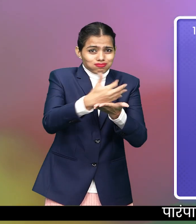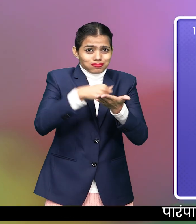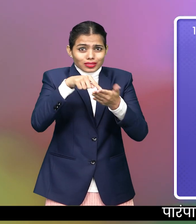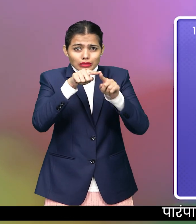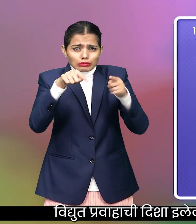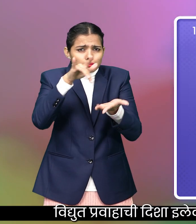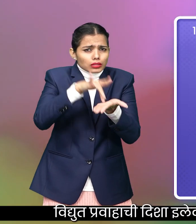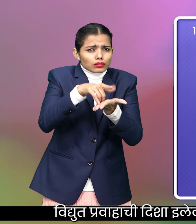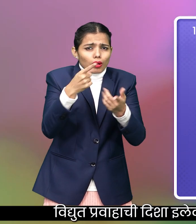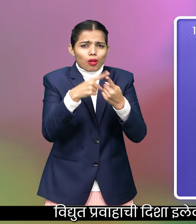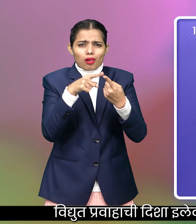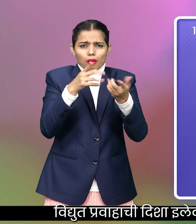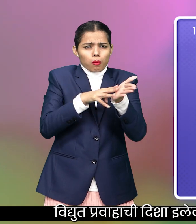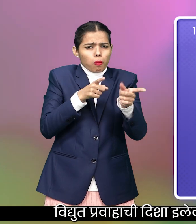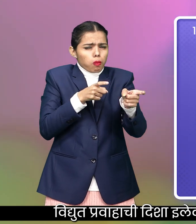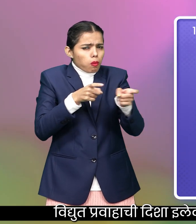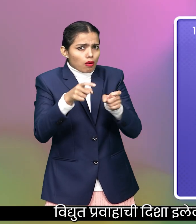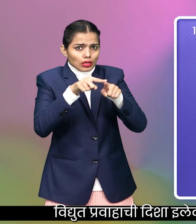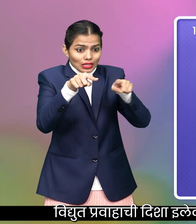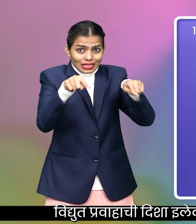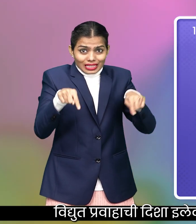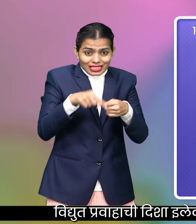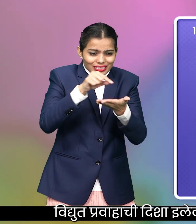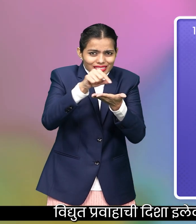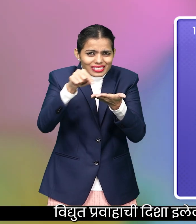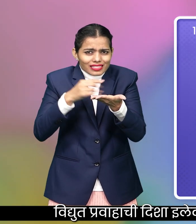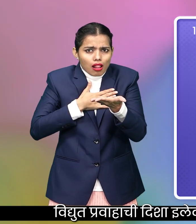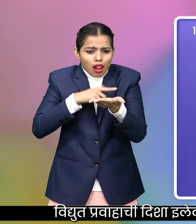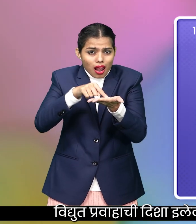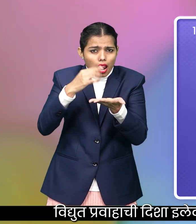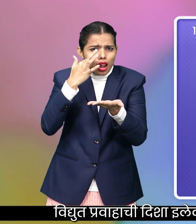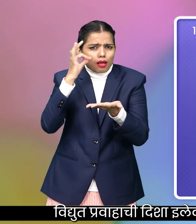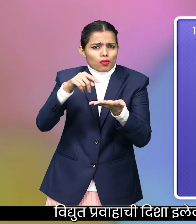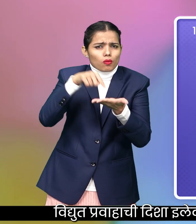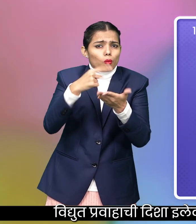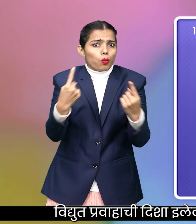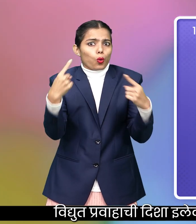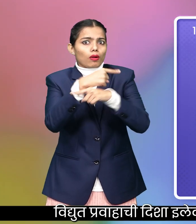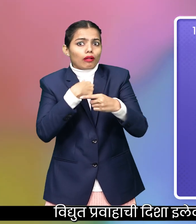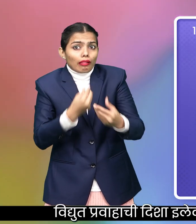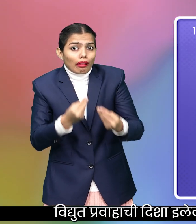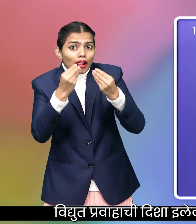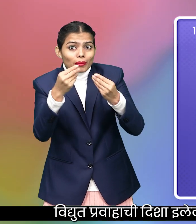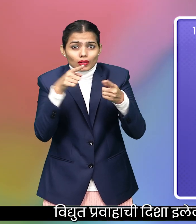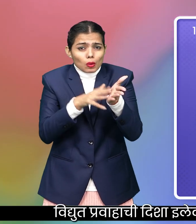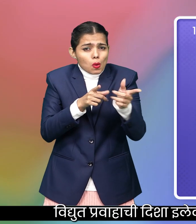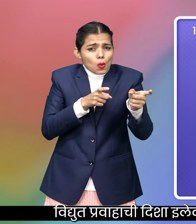पारंपरिक दृष्टिकोनातून विद्युत प्रवाहाची दिशा इलेक्ट्रॉनच्या प्रवाहाच्या विरुद्ध घेतली जाते.